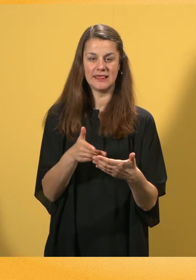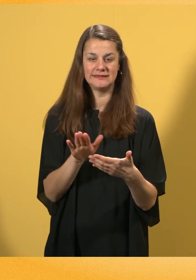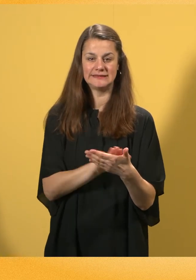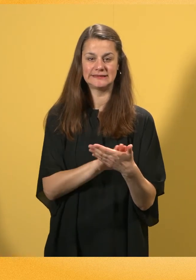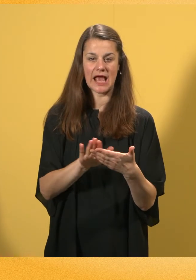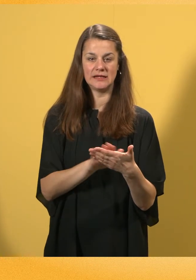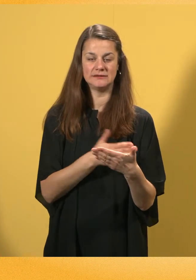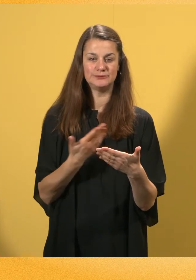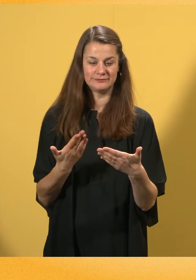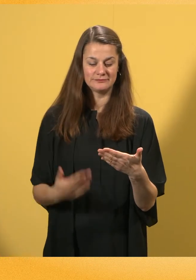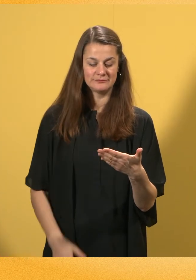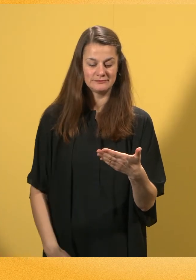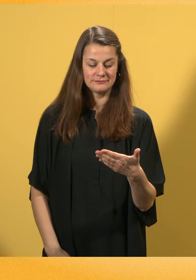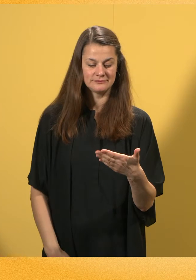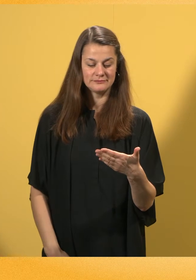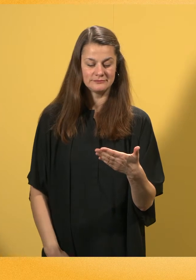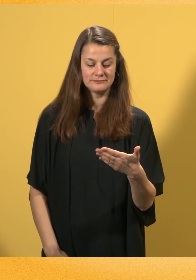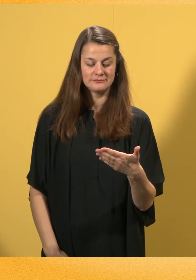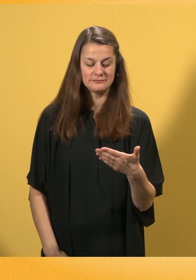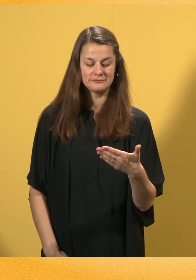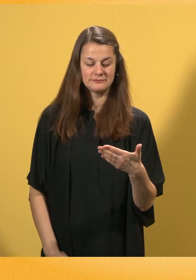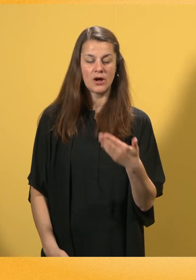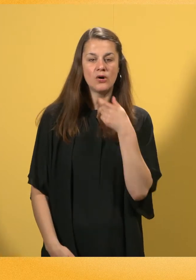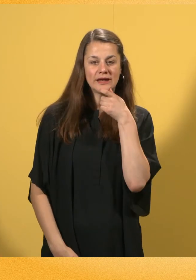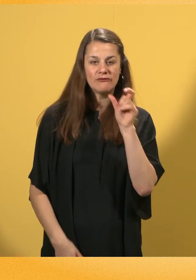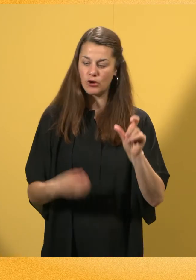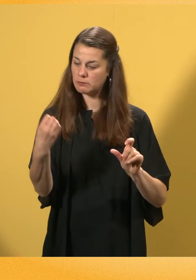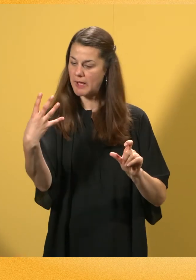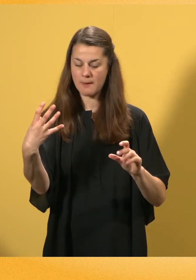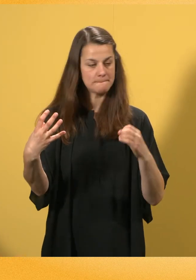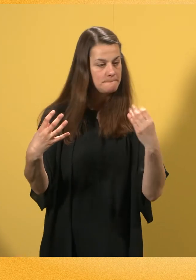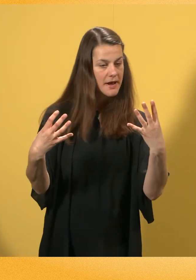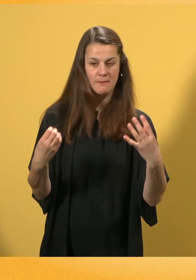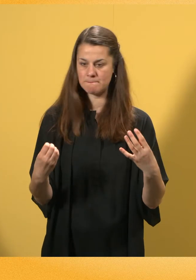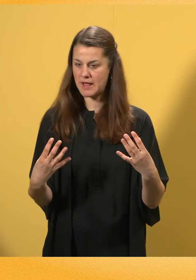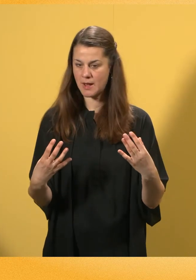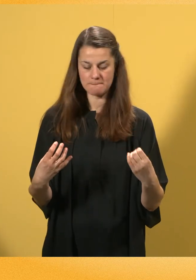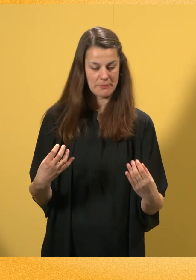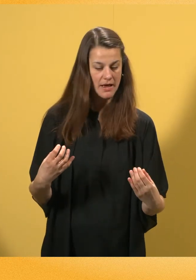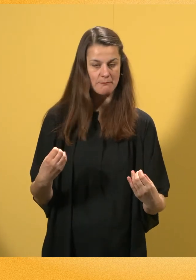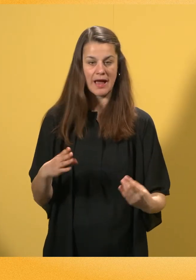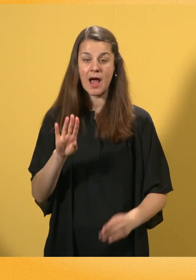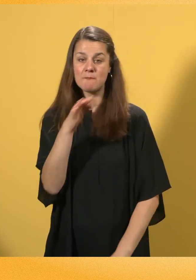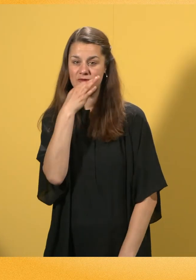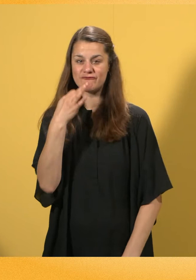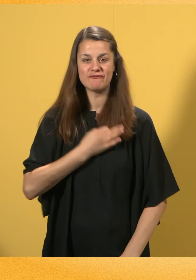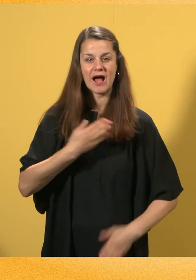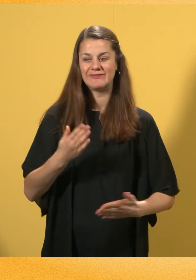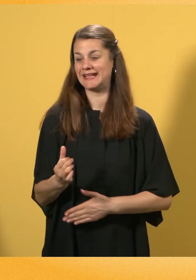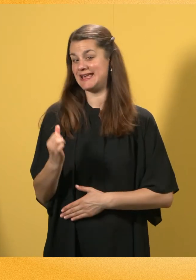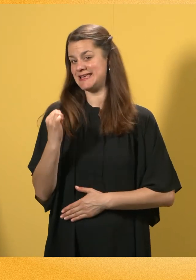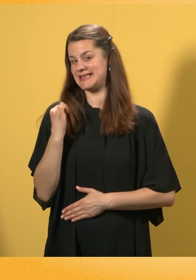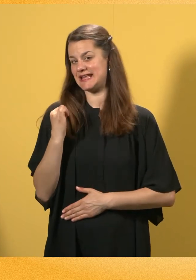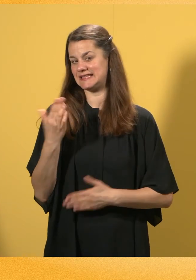scannen. Und wir sehen schon, es tauchen Worte auf. Und zwar geht es, haben wir da die Frage gestellt, was hat gestern